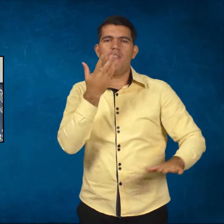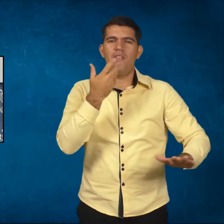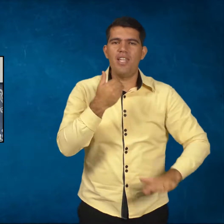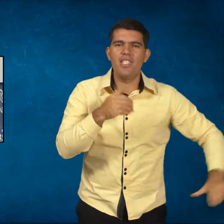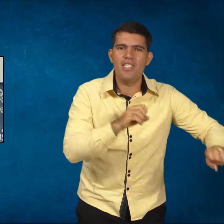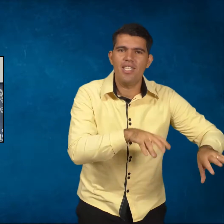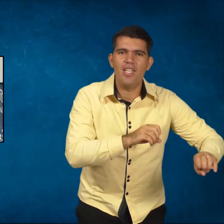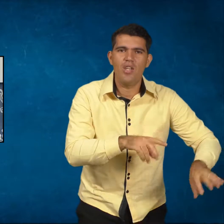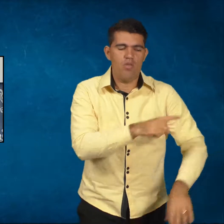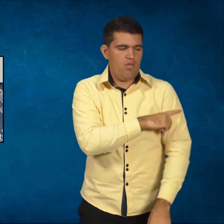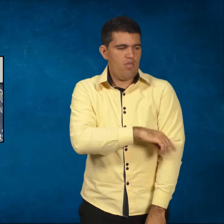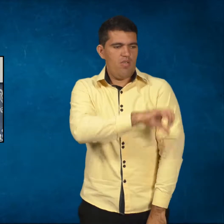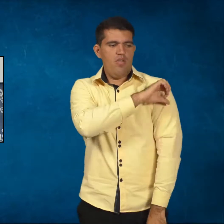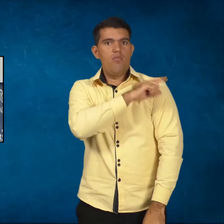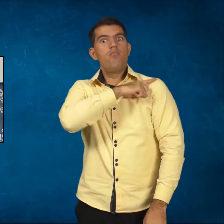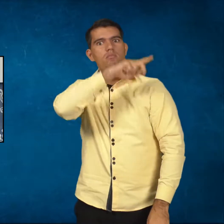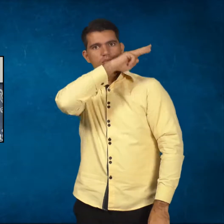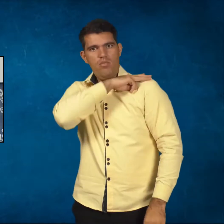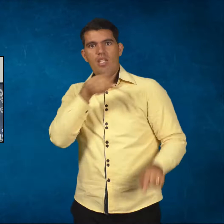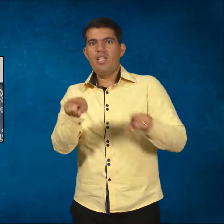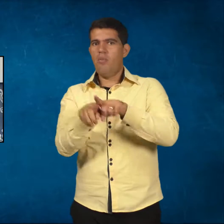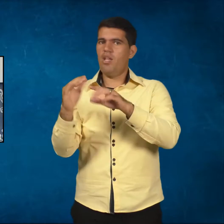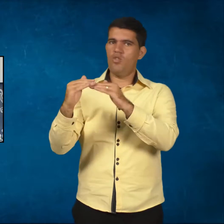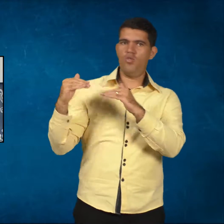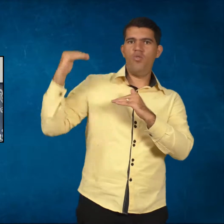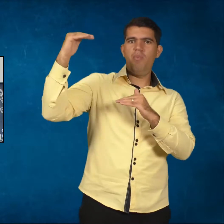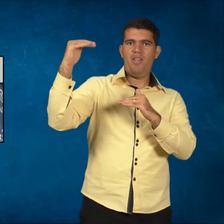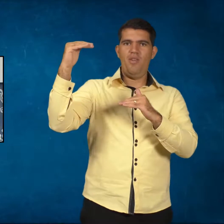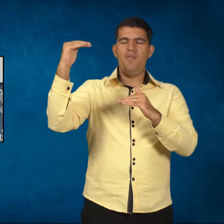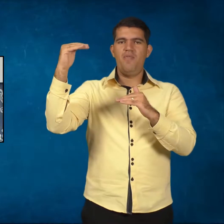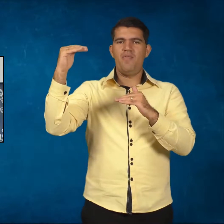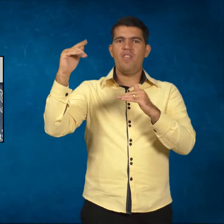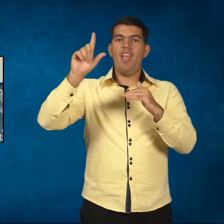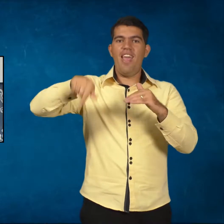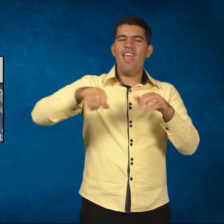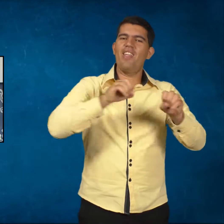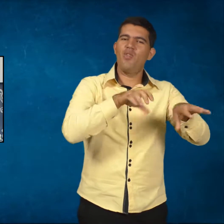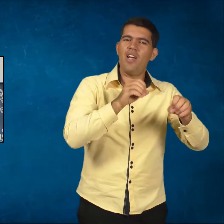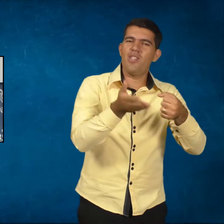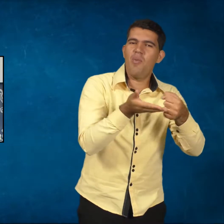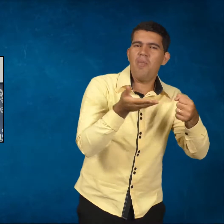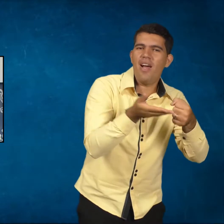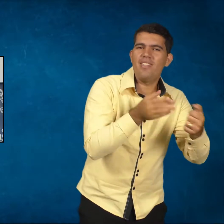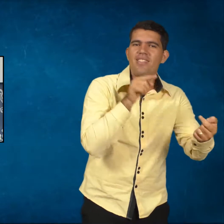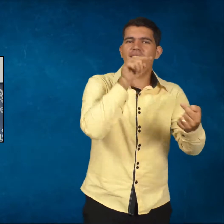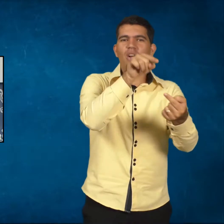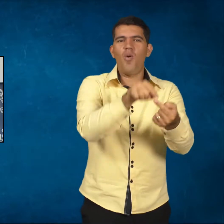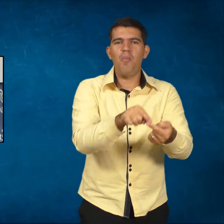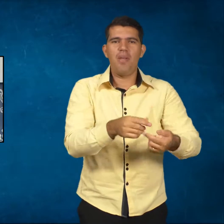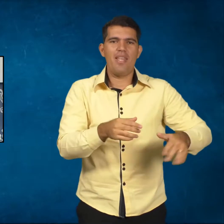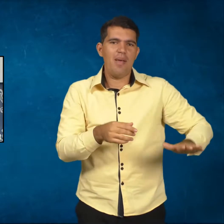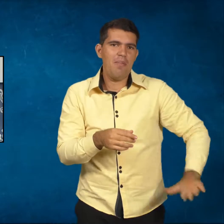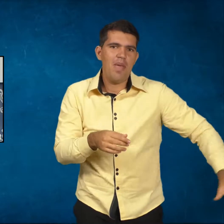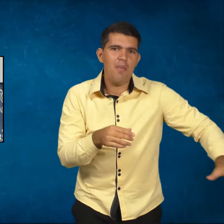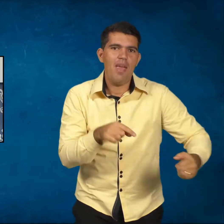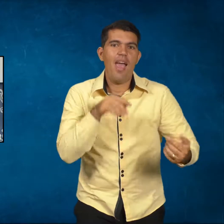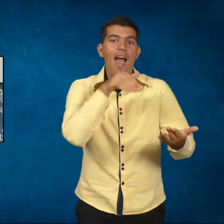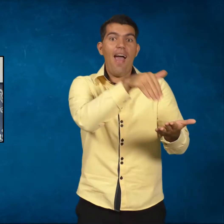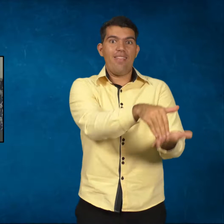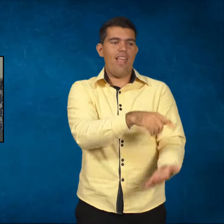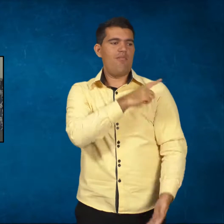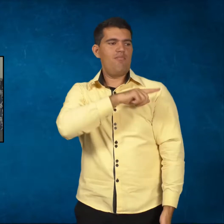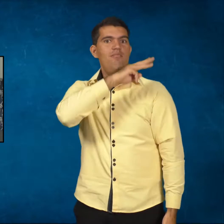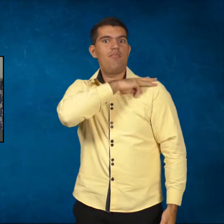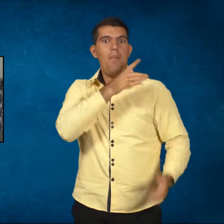infantil, fundamental e médio e o superior. E hoje a gente chama de educação básica, o primeiro, que é desde a infantil até o